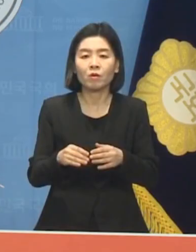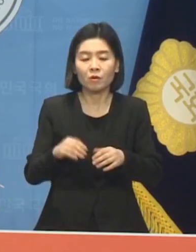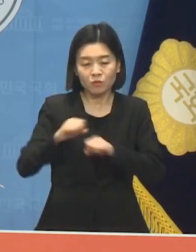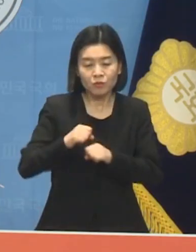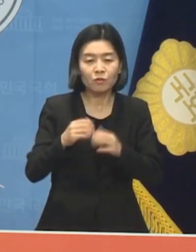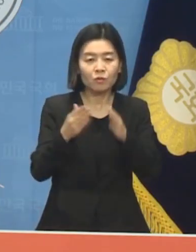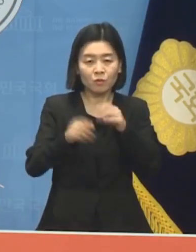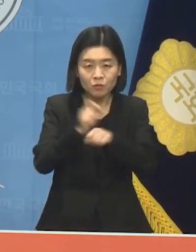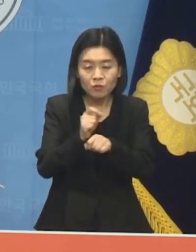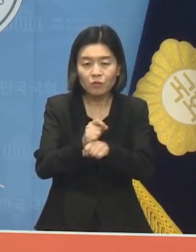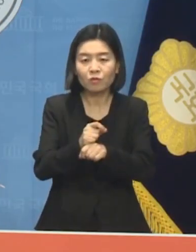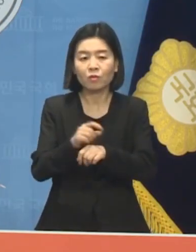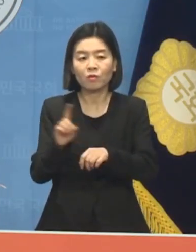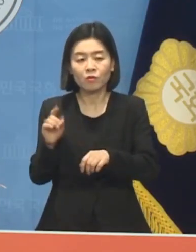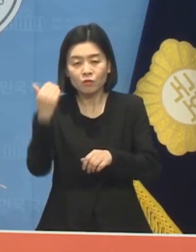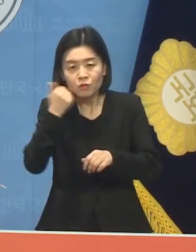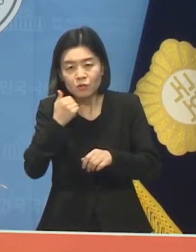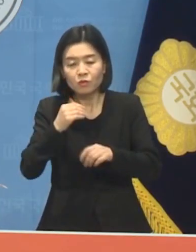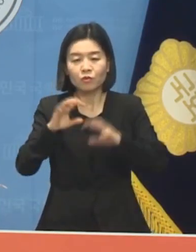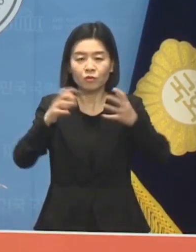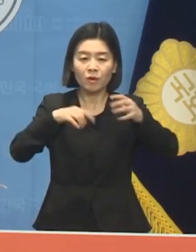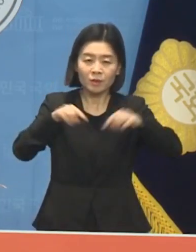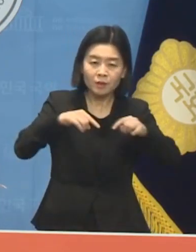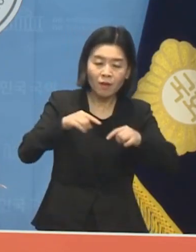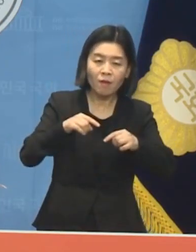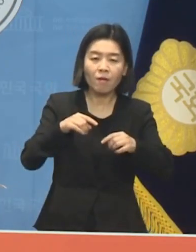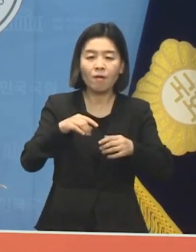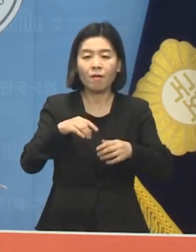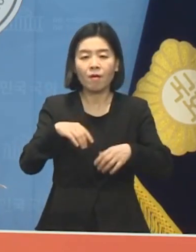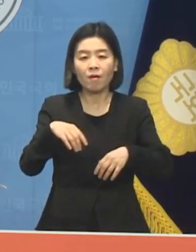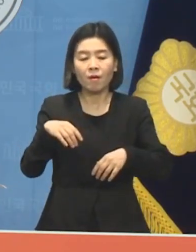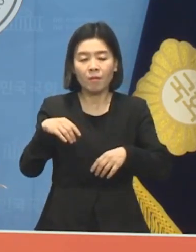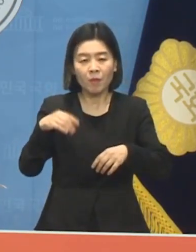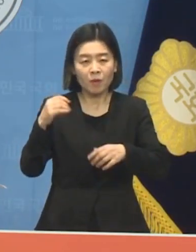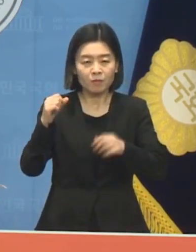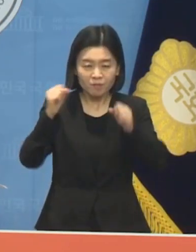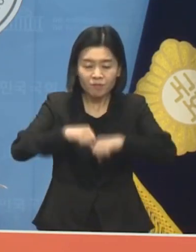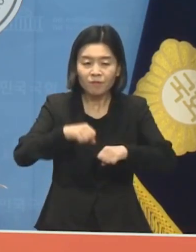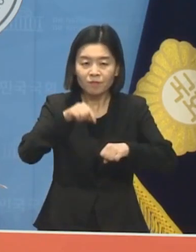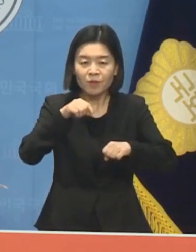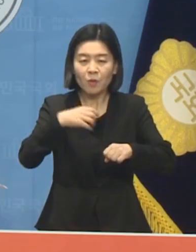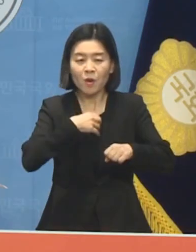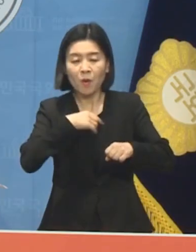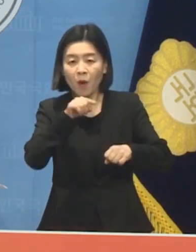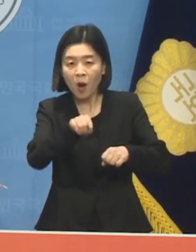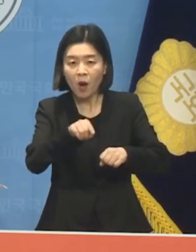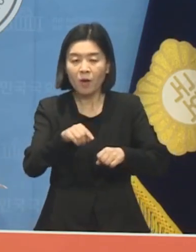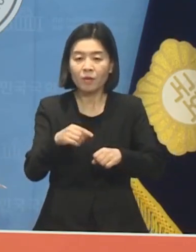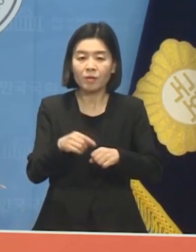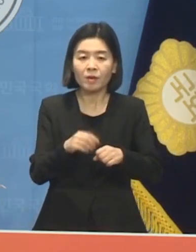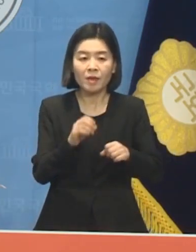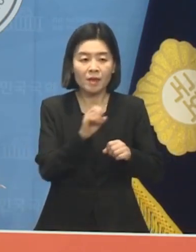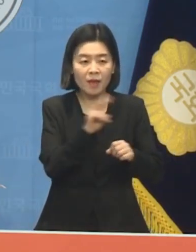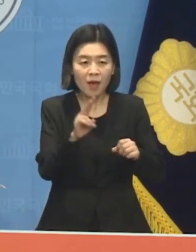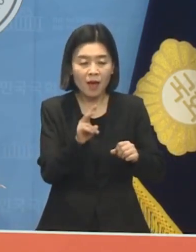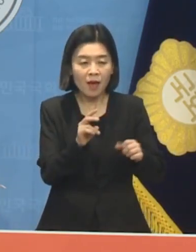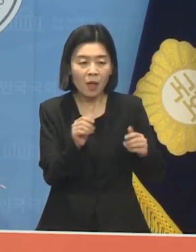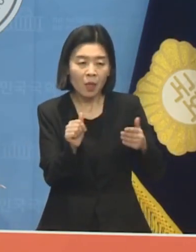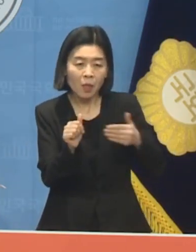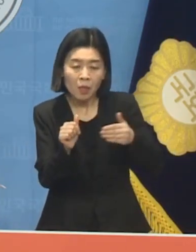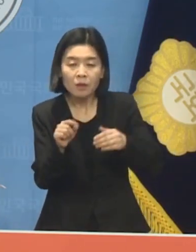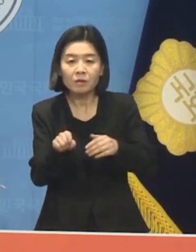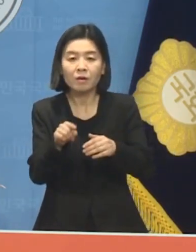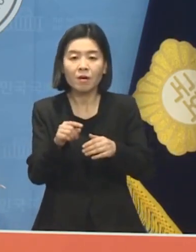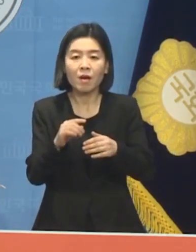국가의 기강과 질서를 깨뜨리고 야당과 내통하여 권력 향배에 따라 변절 배신한 자를 엄벌하라.